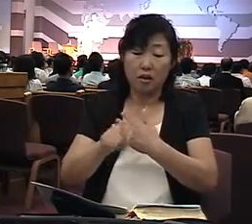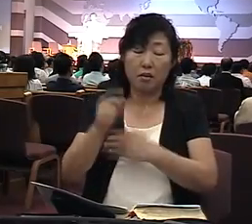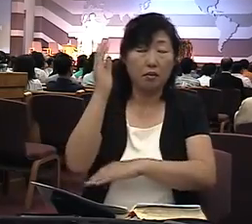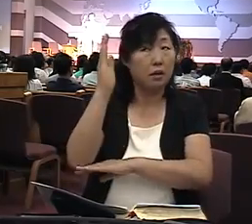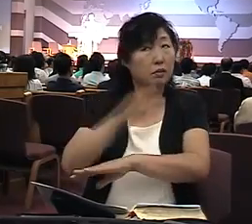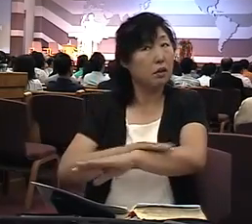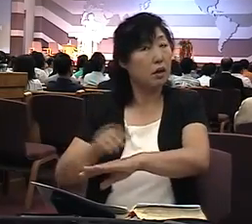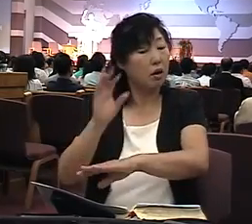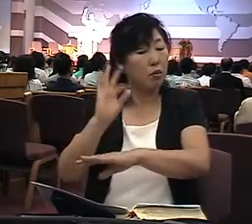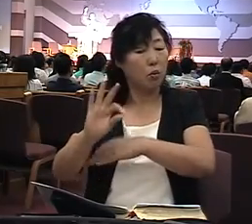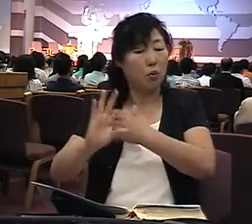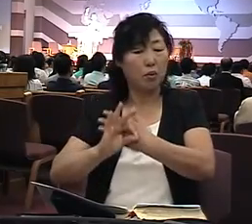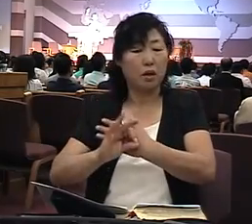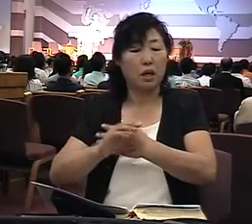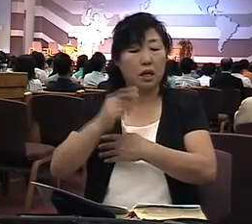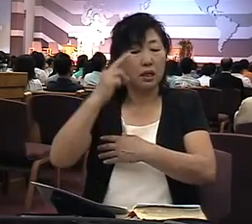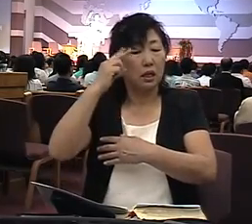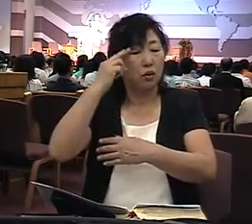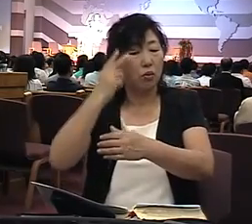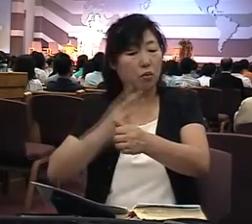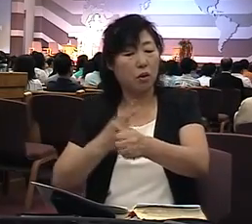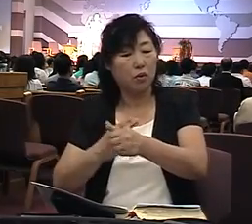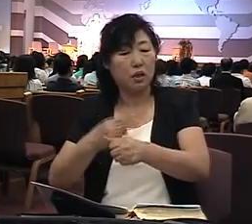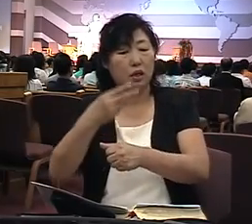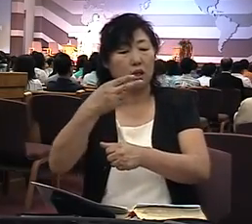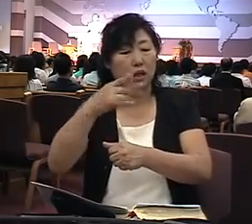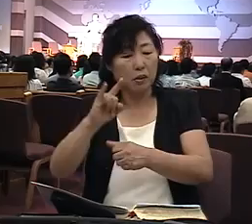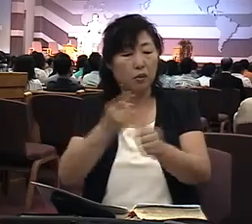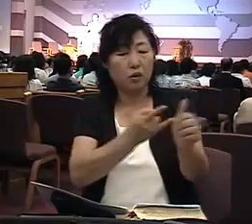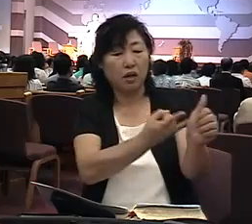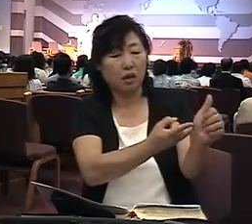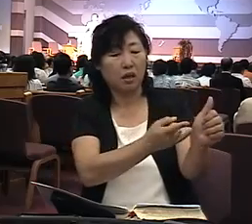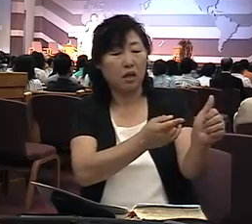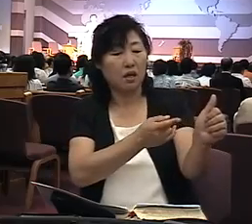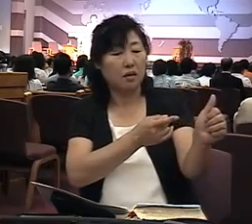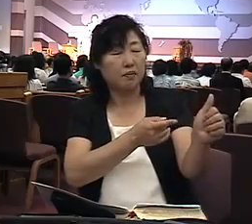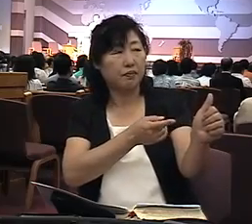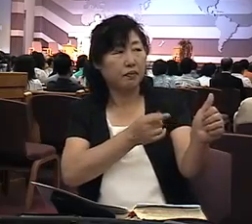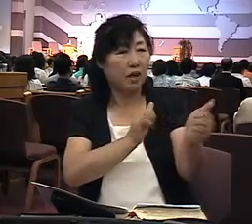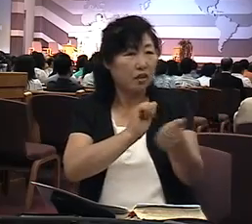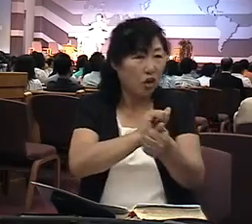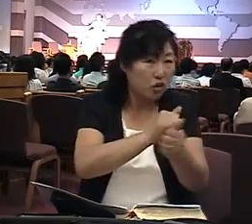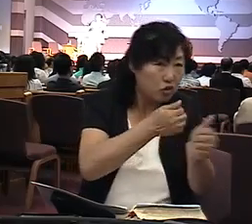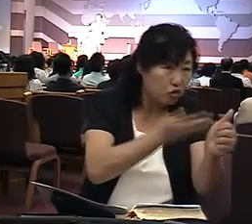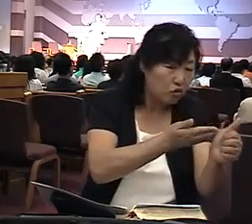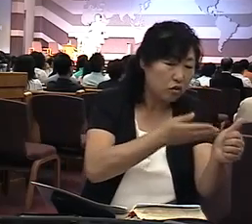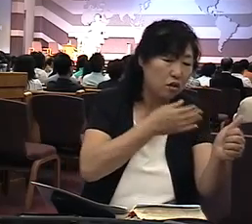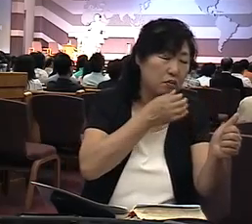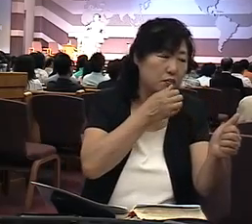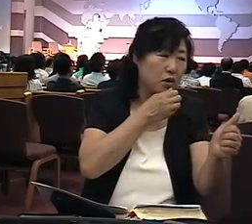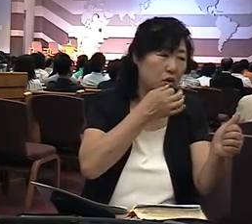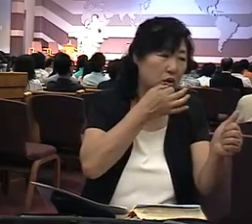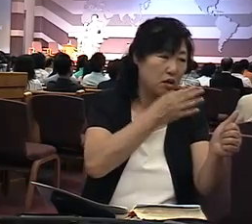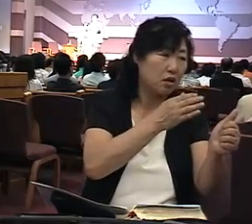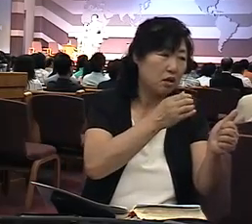보면은 사도 바울이 디모데에게 전수한, 삶의 훈련을 통해 전수한 그